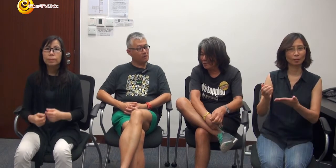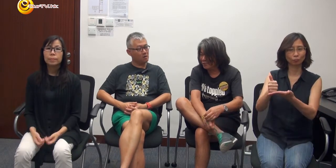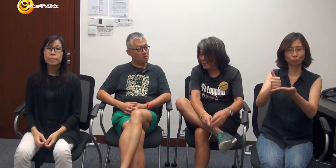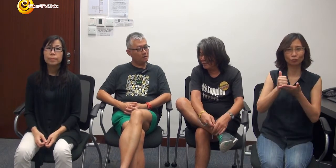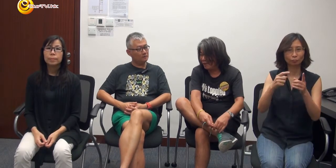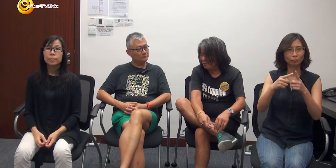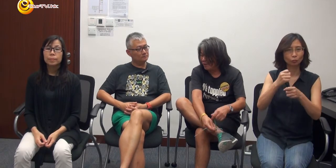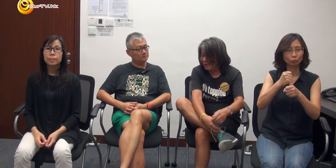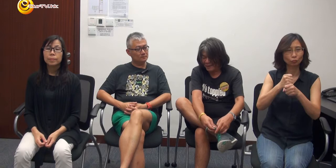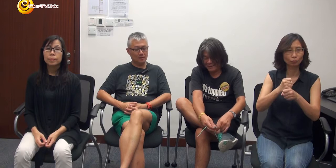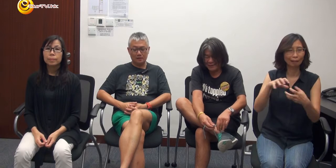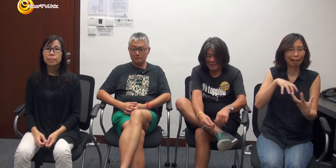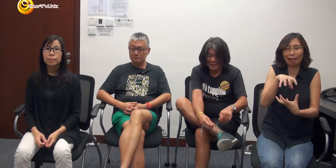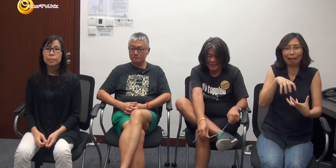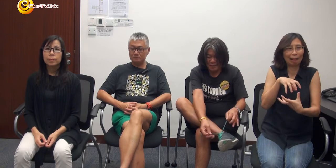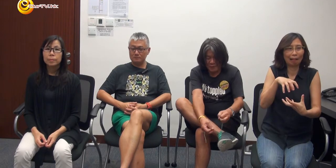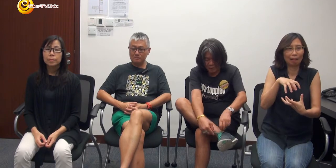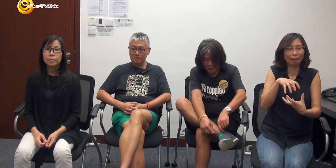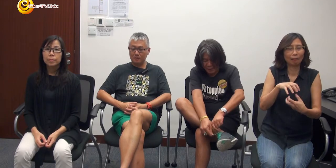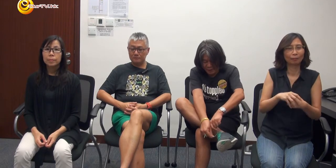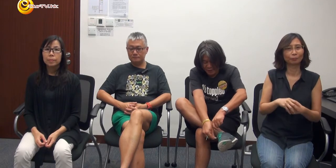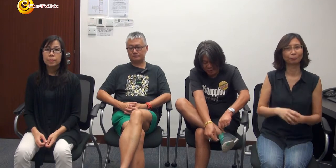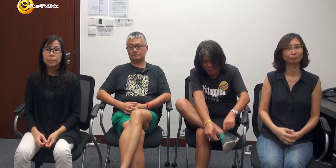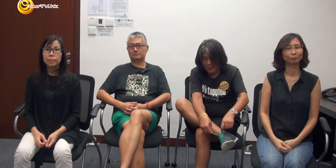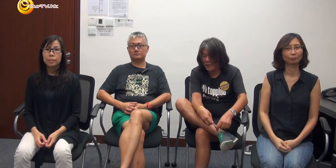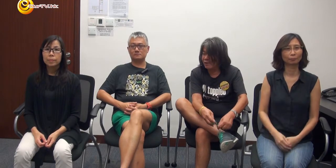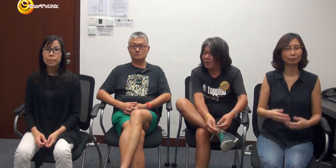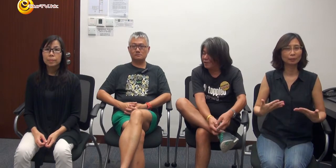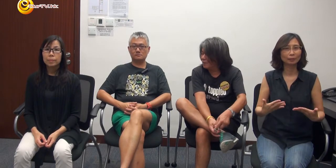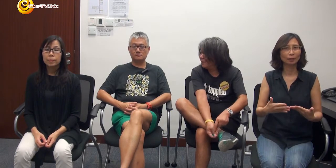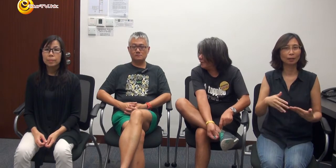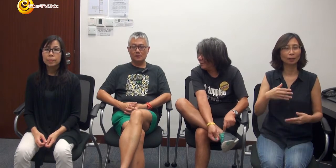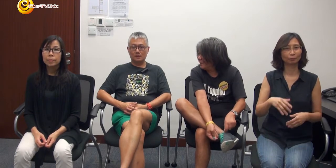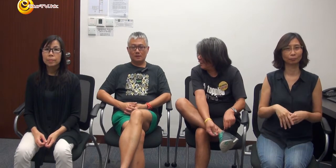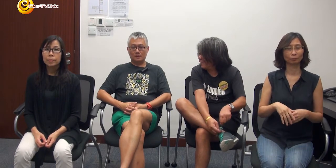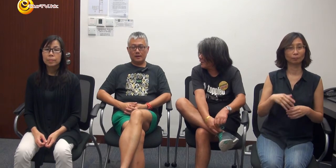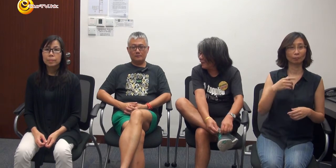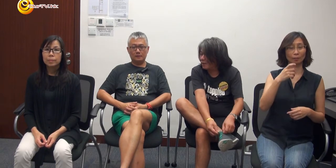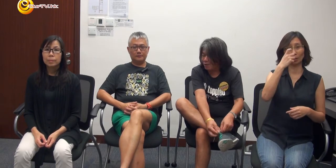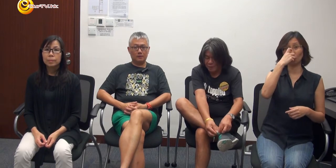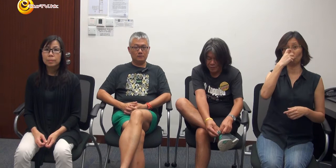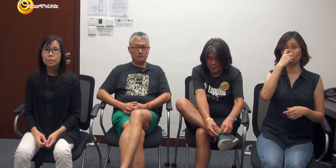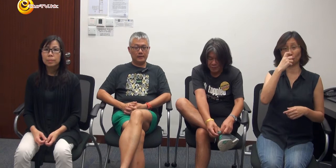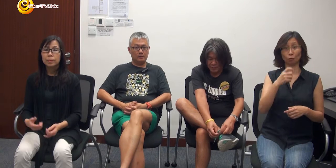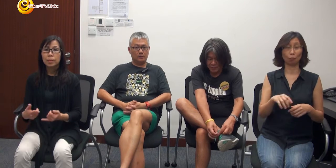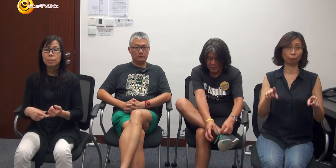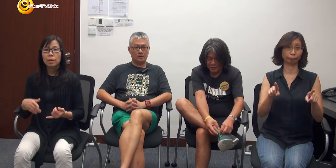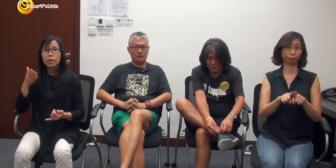要搞咁耐啊。 係咯。 咁而家到底係梁粉係邊幾個咧？你以你嘅分析。 基敏峰、李國